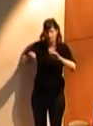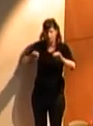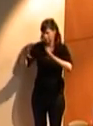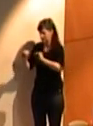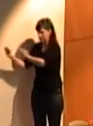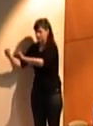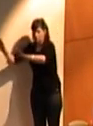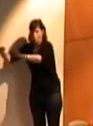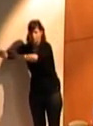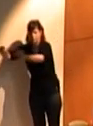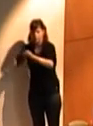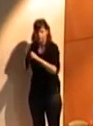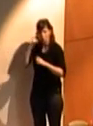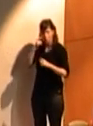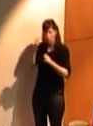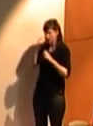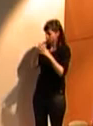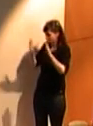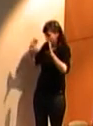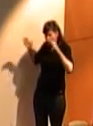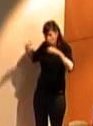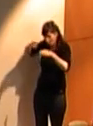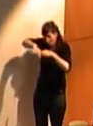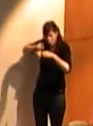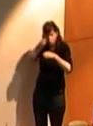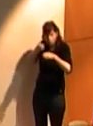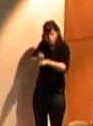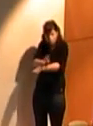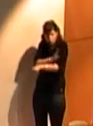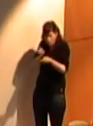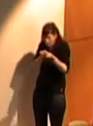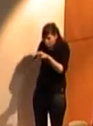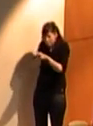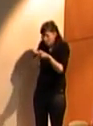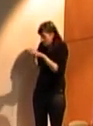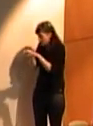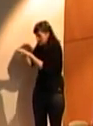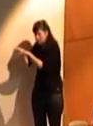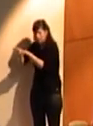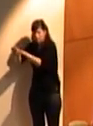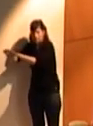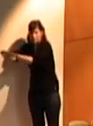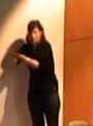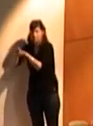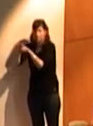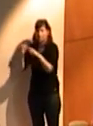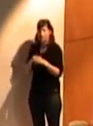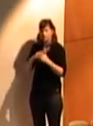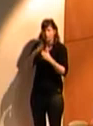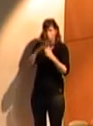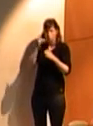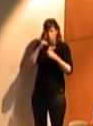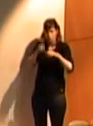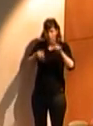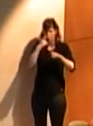très intéressant de voir qu'effectivement, sur l'ensemble du parcours, il y avait des espaces qui étaient peu